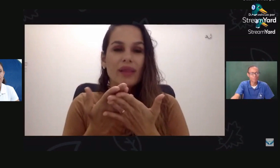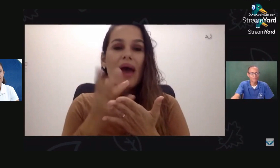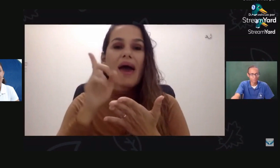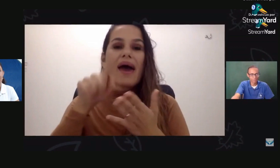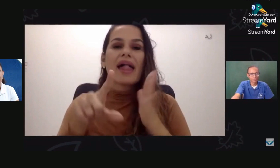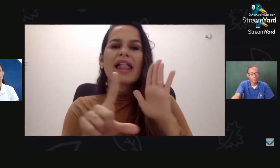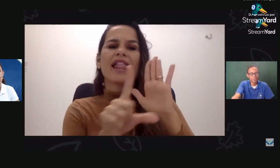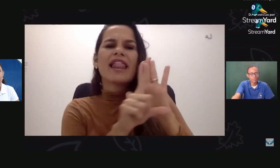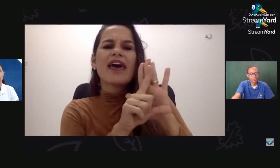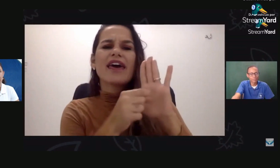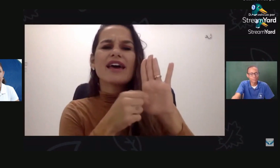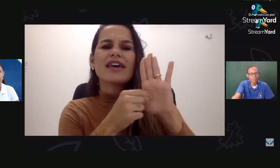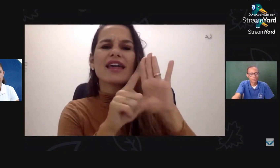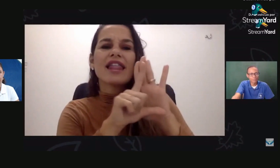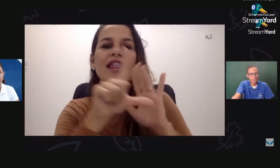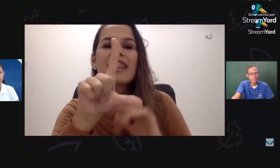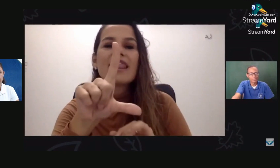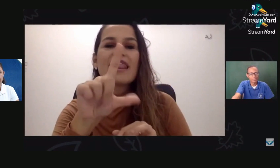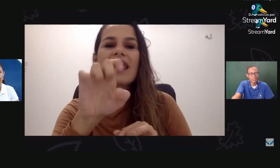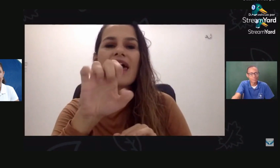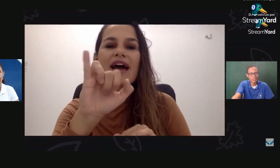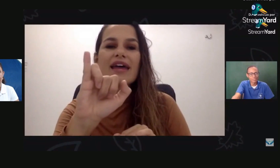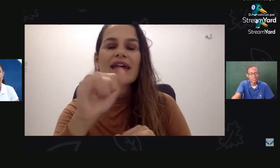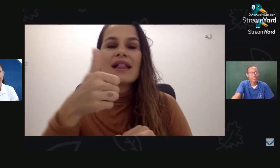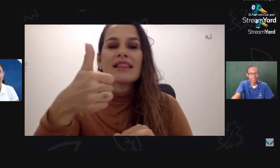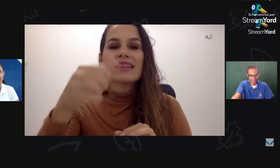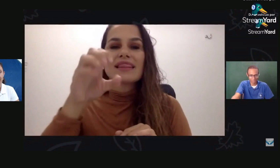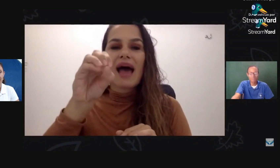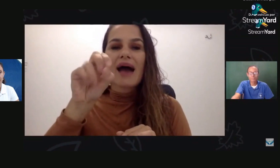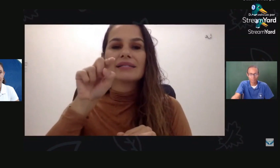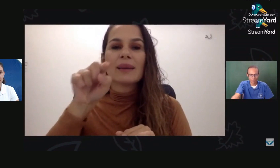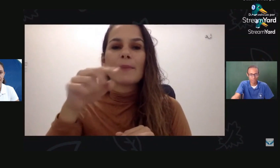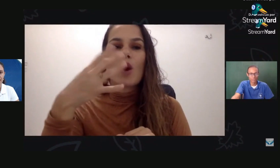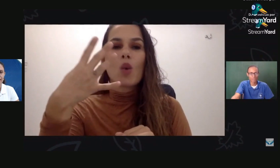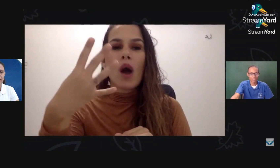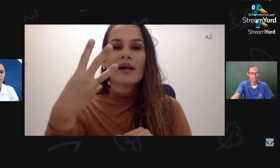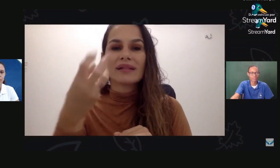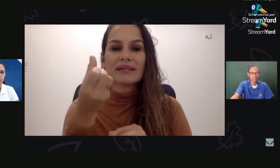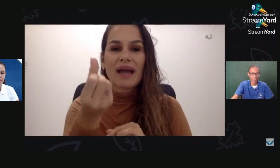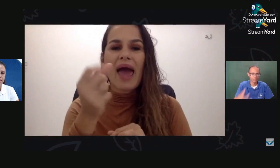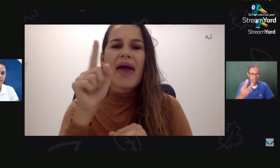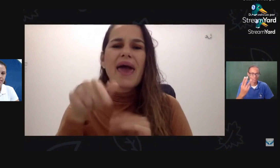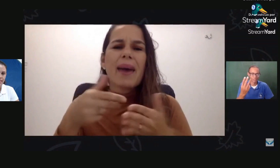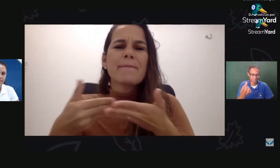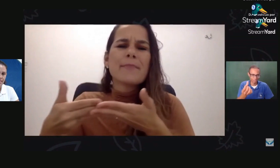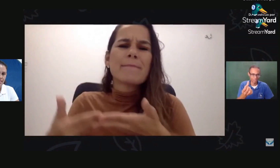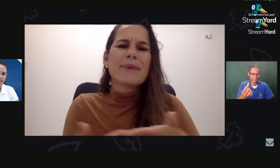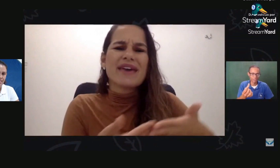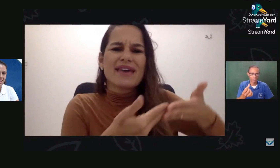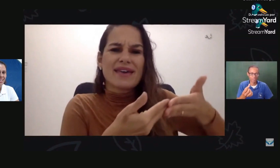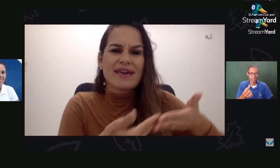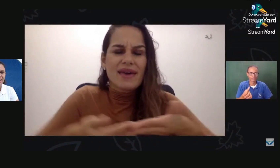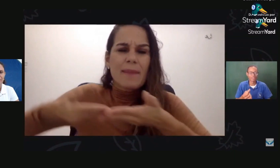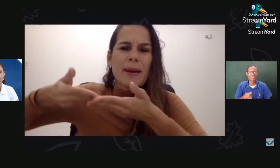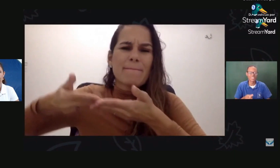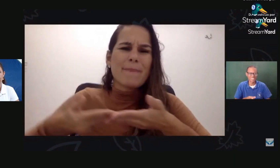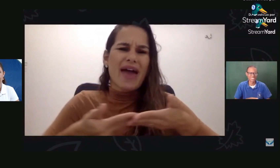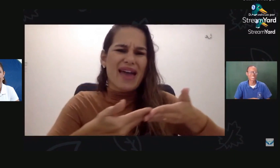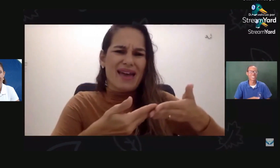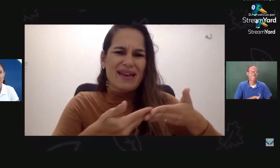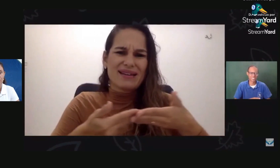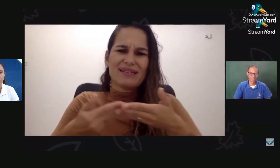quando eu estava, né, estudando, a lei da Libras, a lei 10.436, ainda era